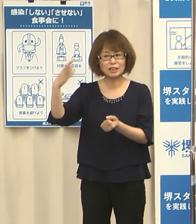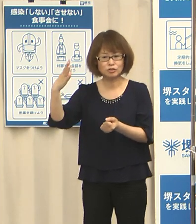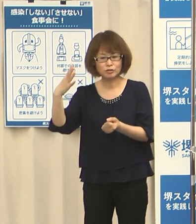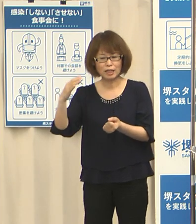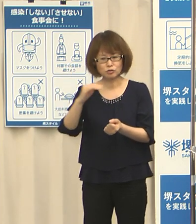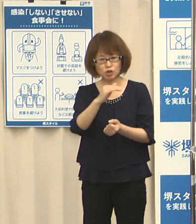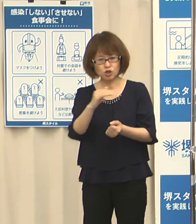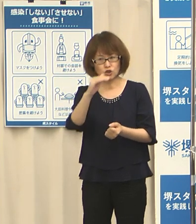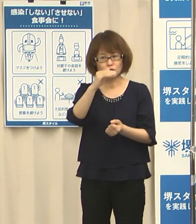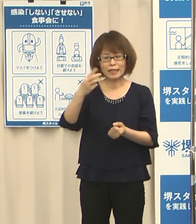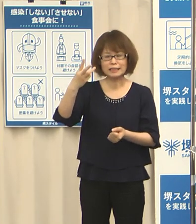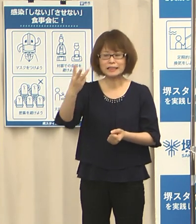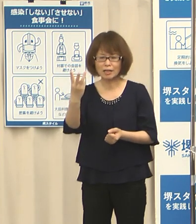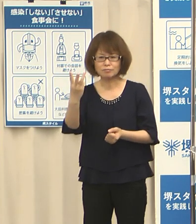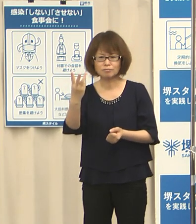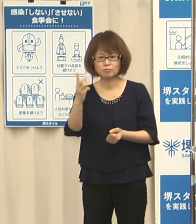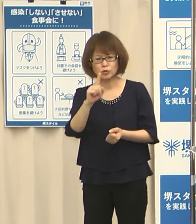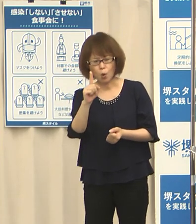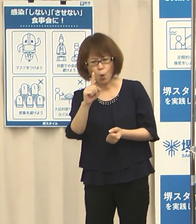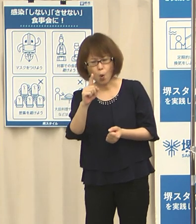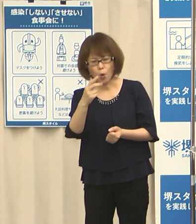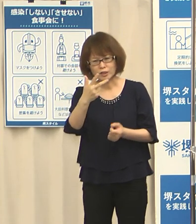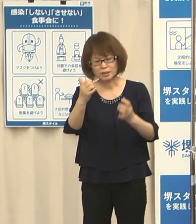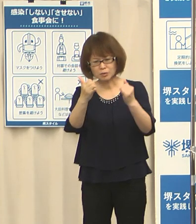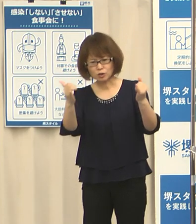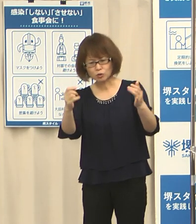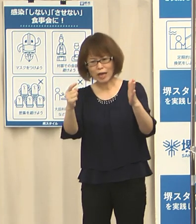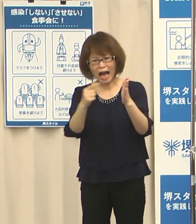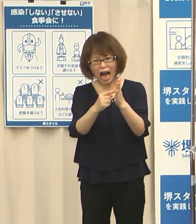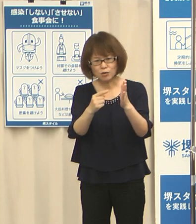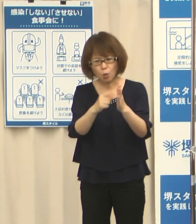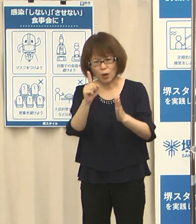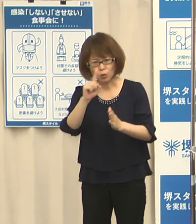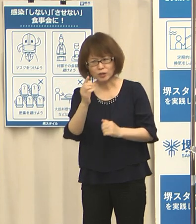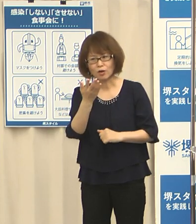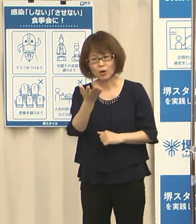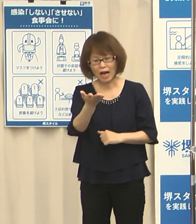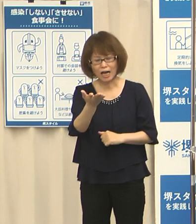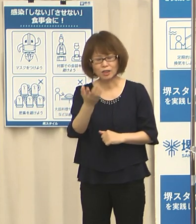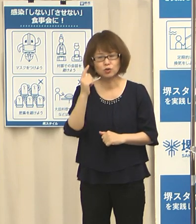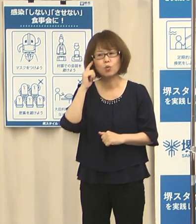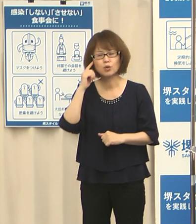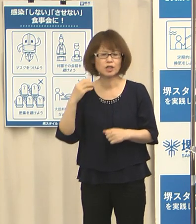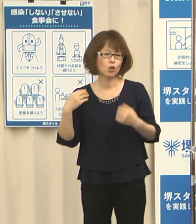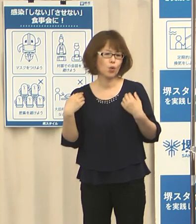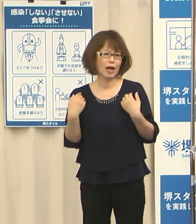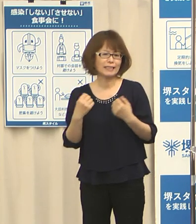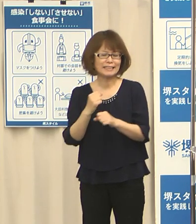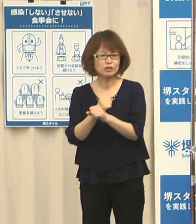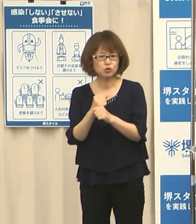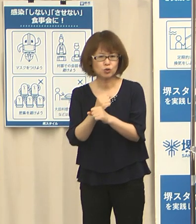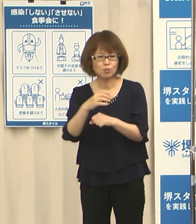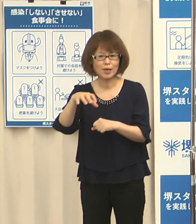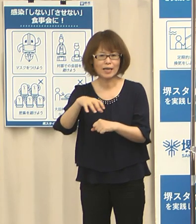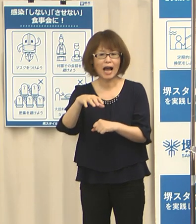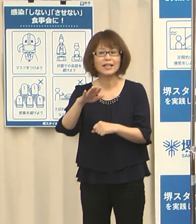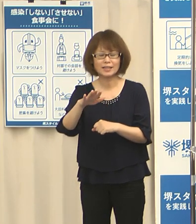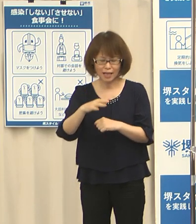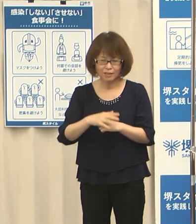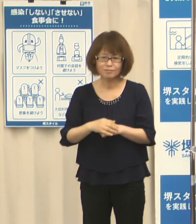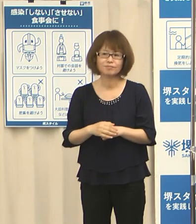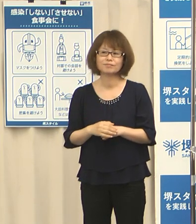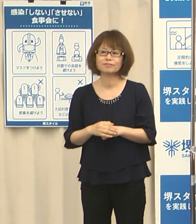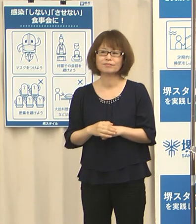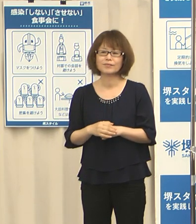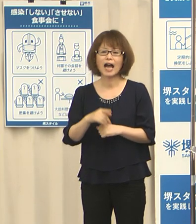に どれだけこう反応しているのかなというのがちょっといまいち今の現状としては分かりにくいのかなというところがあったんですけれども、いやであればもう